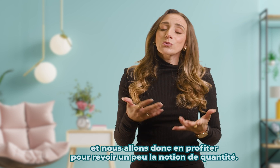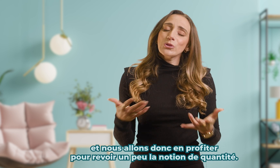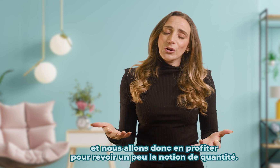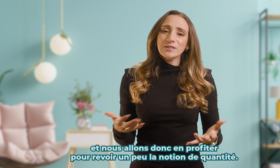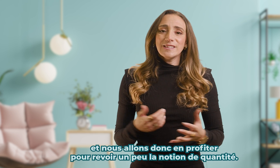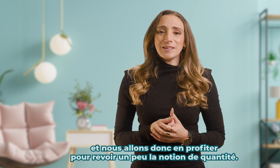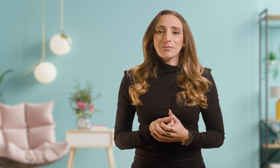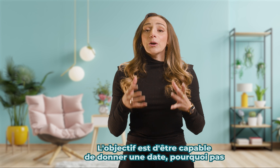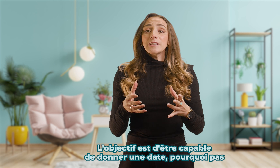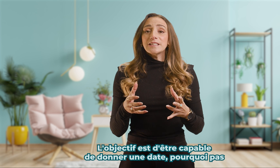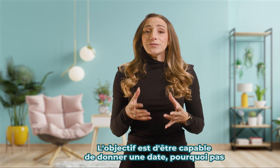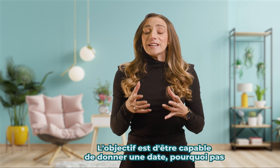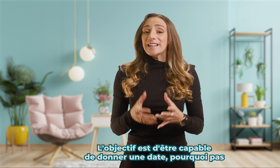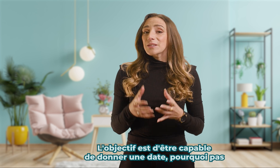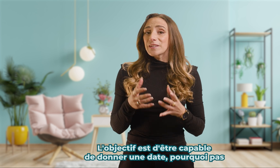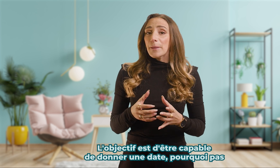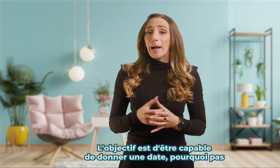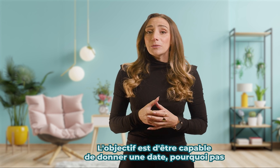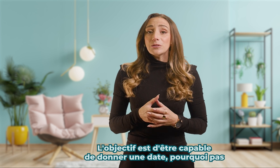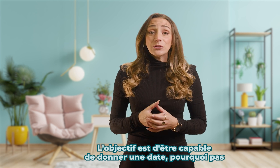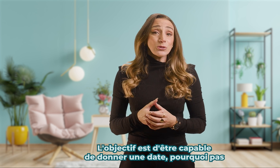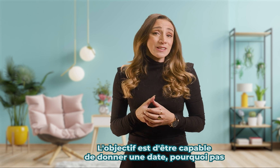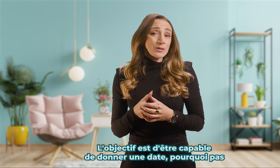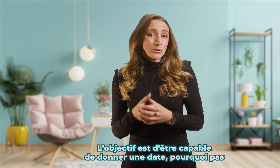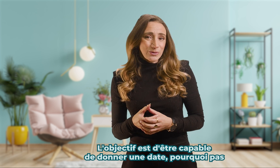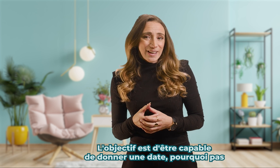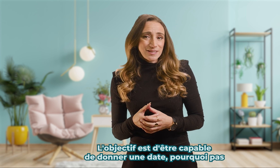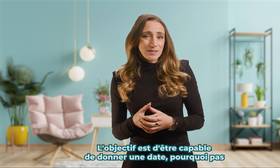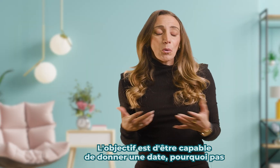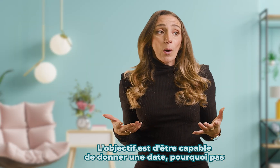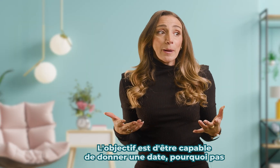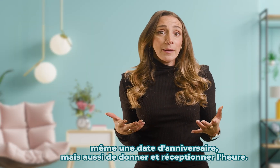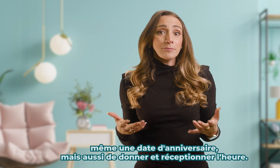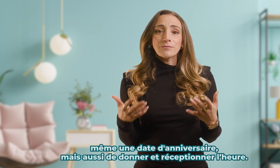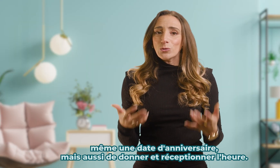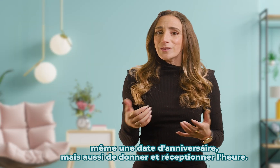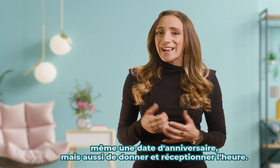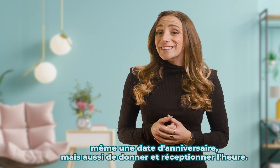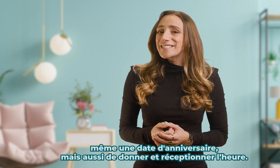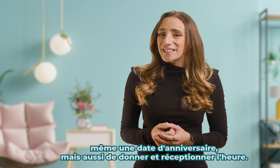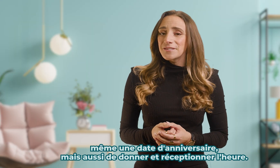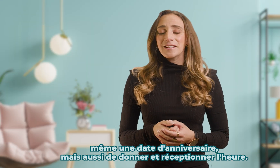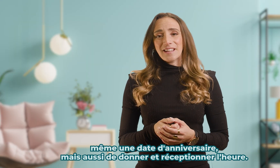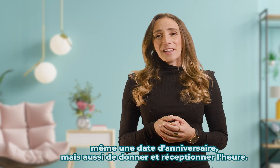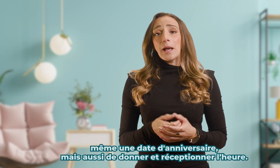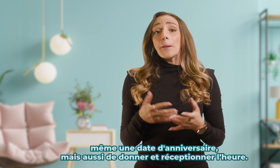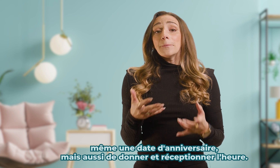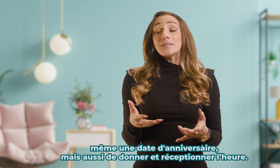de quantité. L'objectif est d'être capable de donner une date. Pourquoi pas même une date d'anniversaire, mais